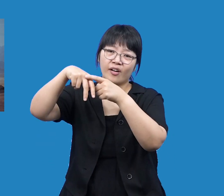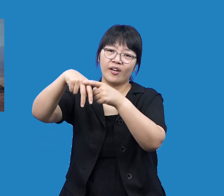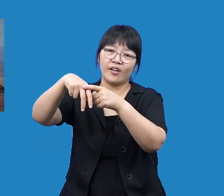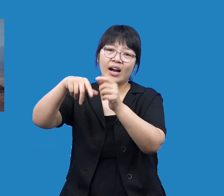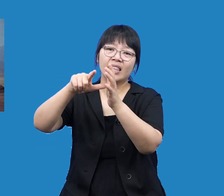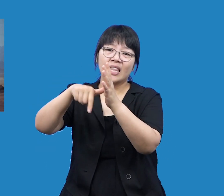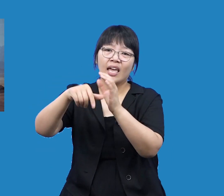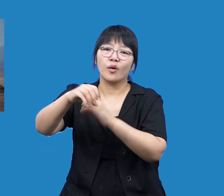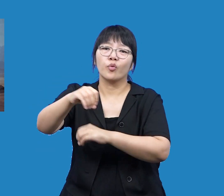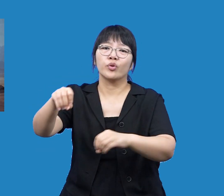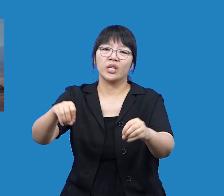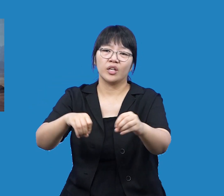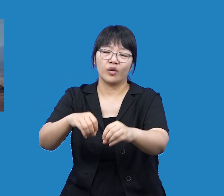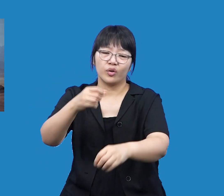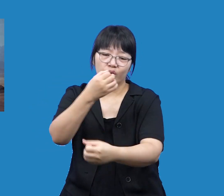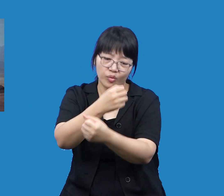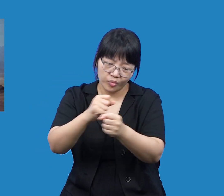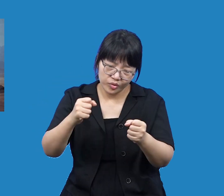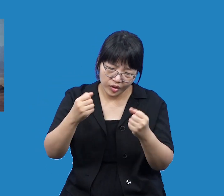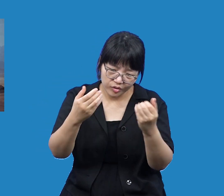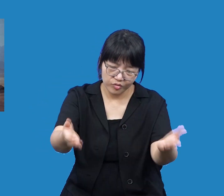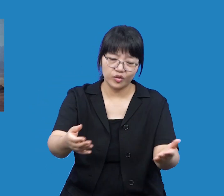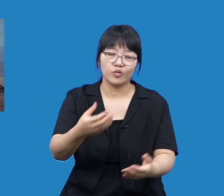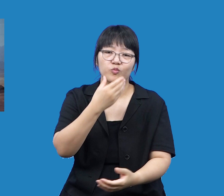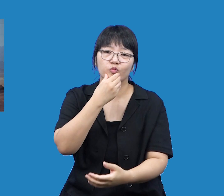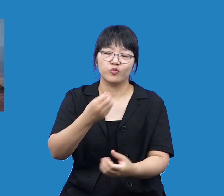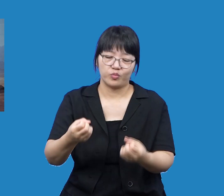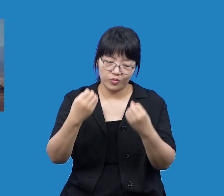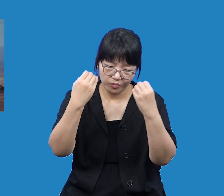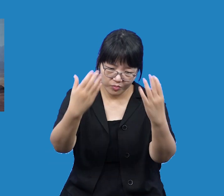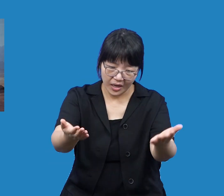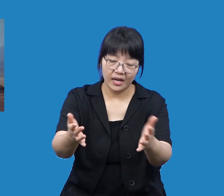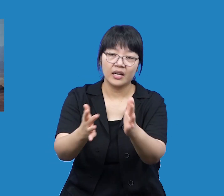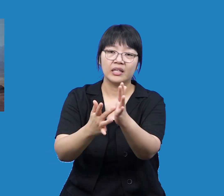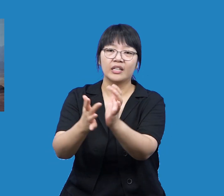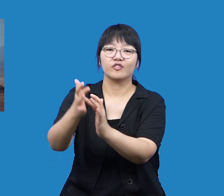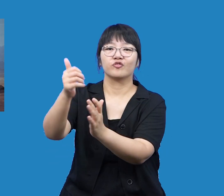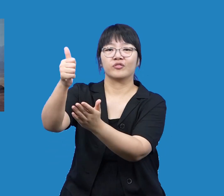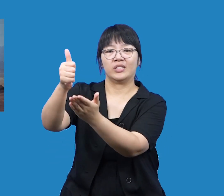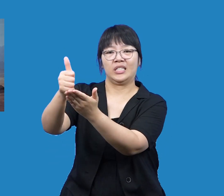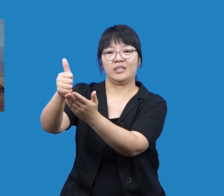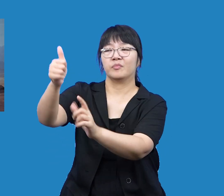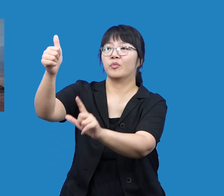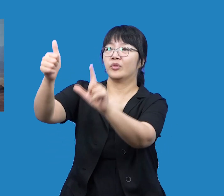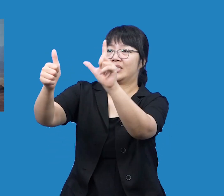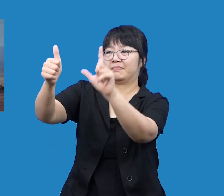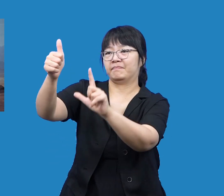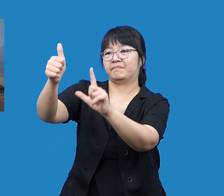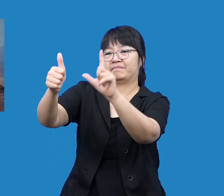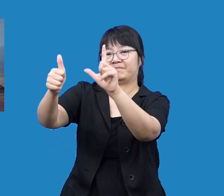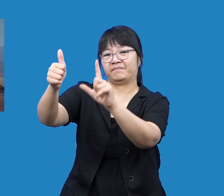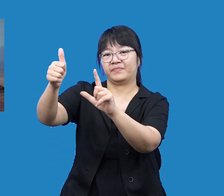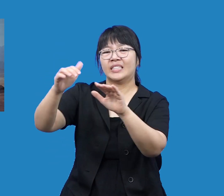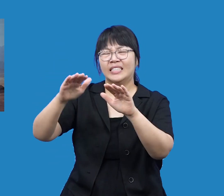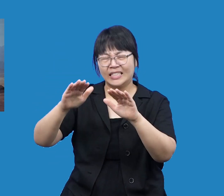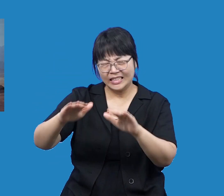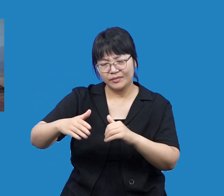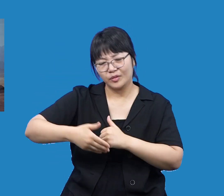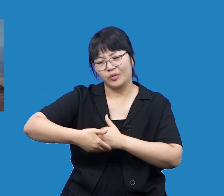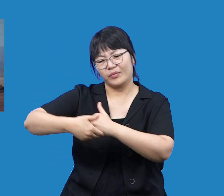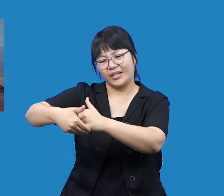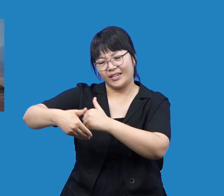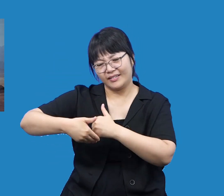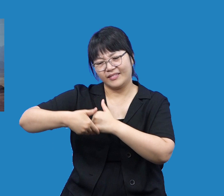용서하시고 우리를 축복하신 참으로 온유했던 그분의 오늘 이 순간도 계속되는 초대를